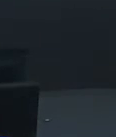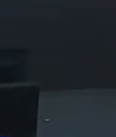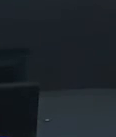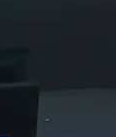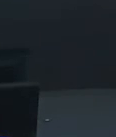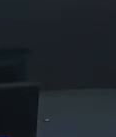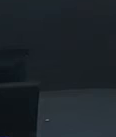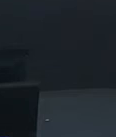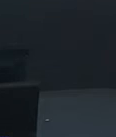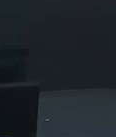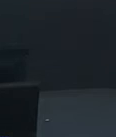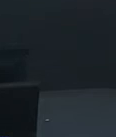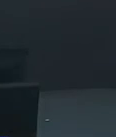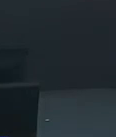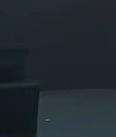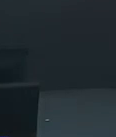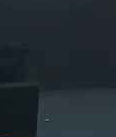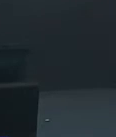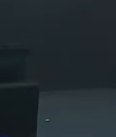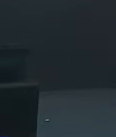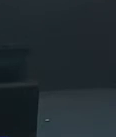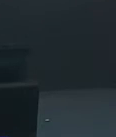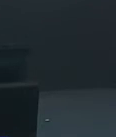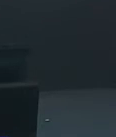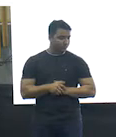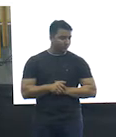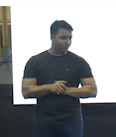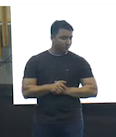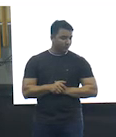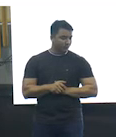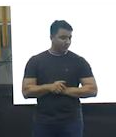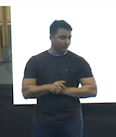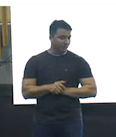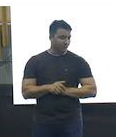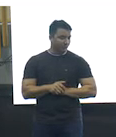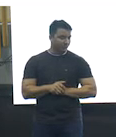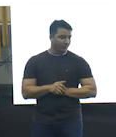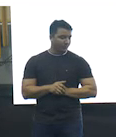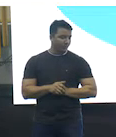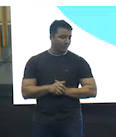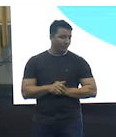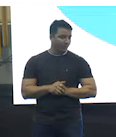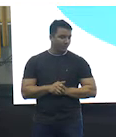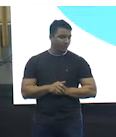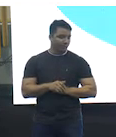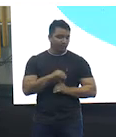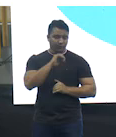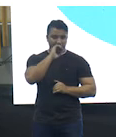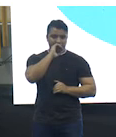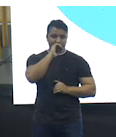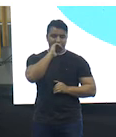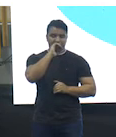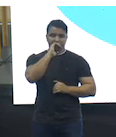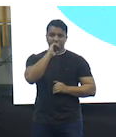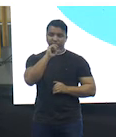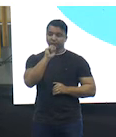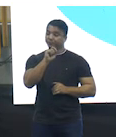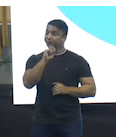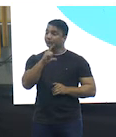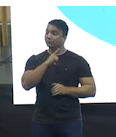Sol. Beleza. E aí você tem, o que é que vem a ser o tal do... Pronto, aqui você